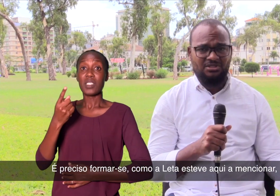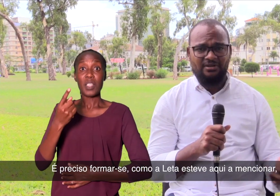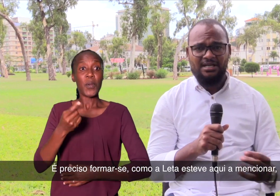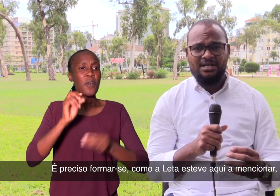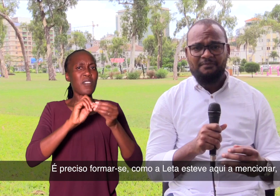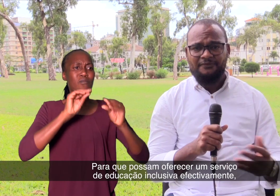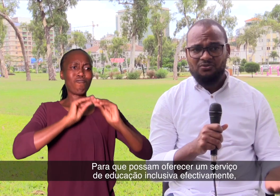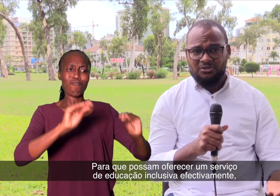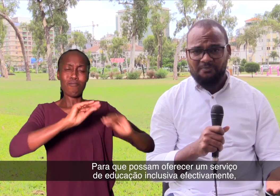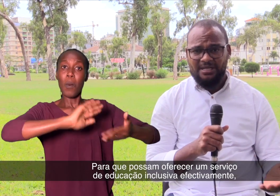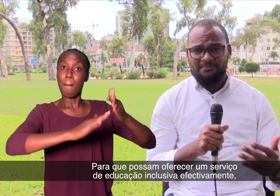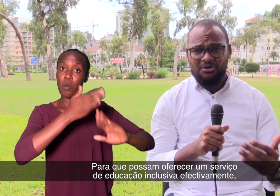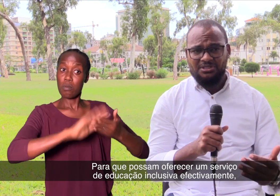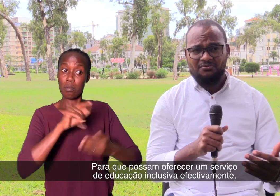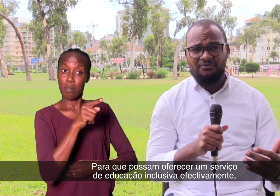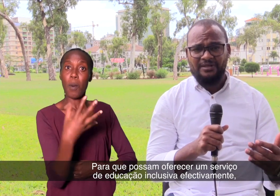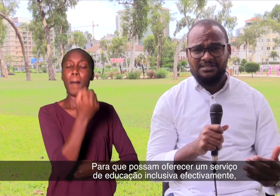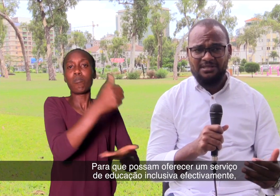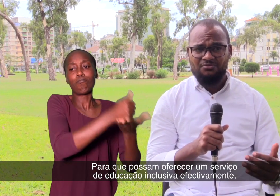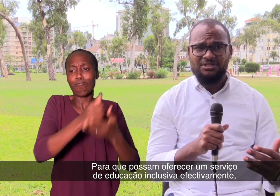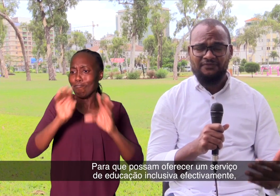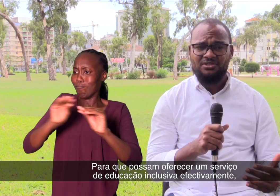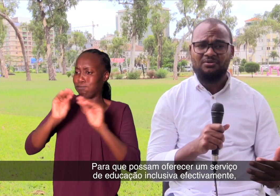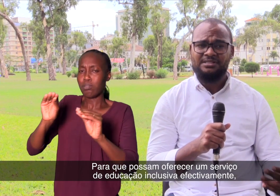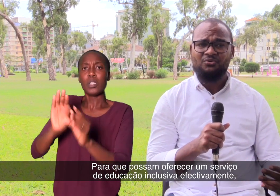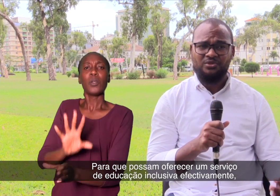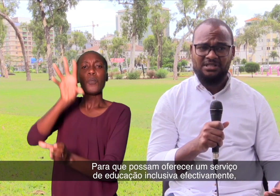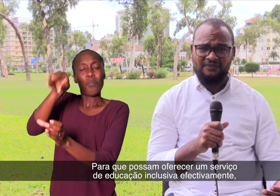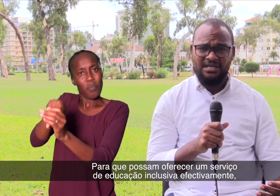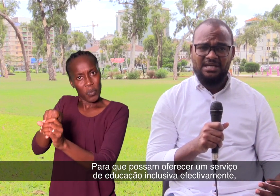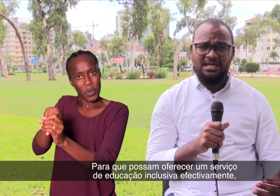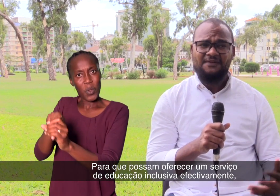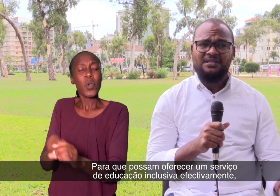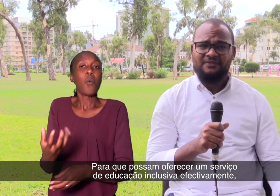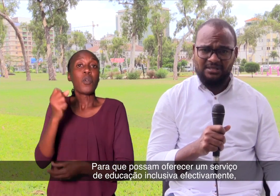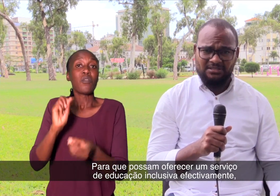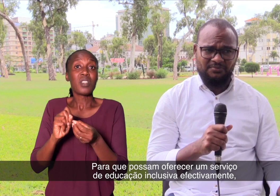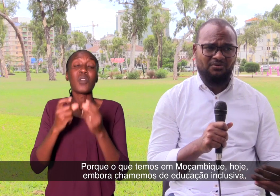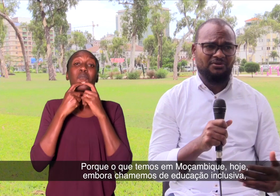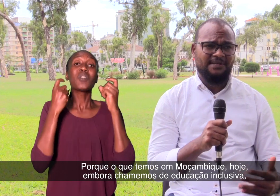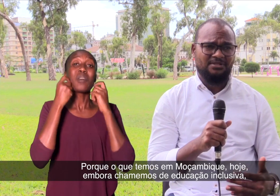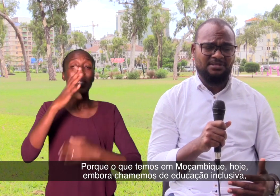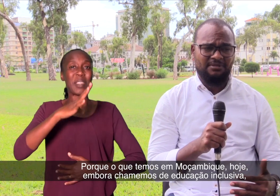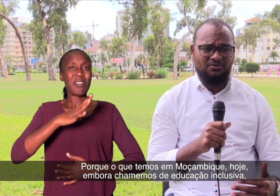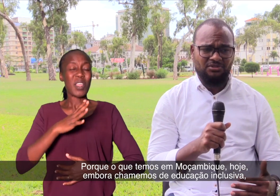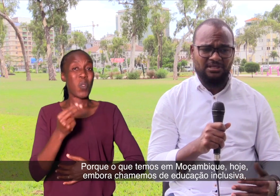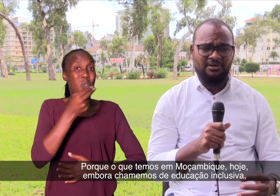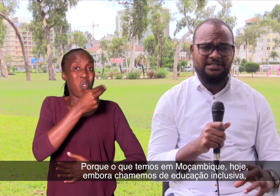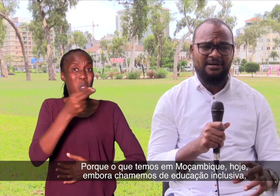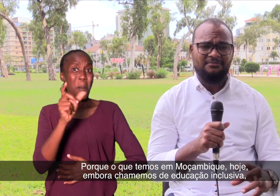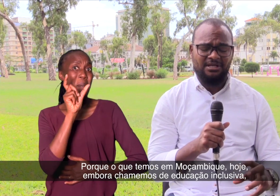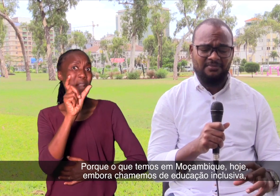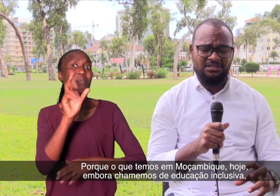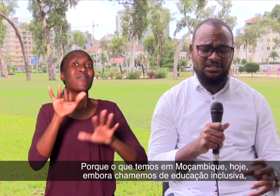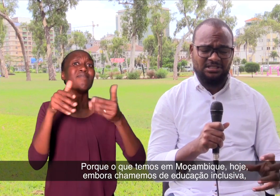que esteve a mencionar, professores para que possam oferecer um serviço de educação inclusiva efetivamente. Porque o que nós temos em Moçambique hoje,